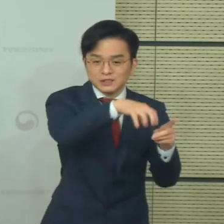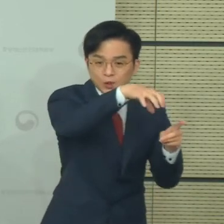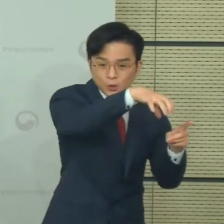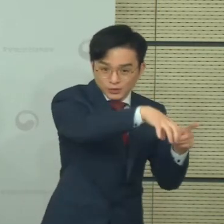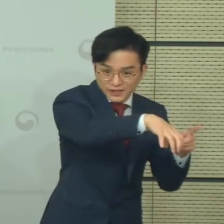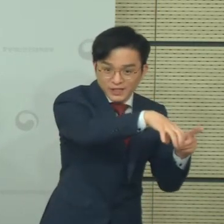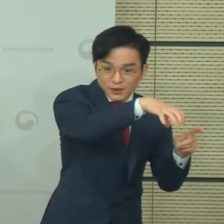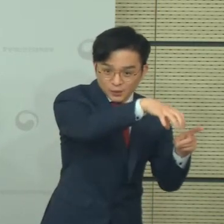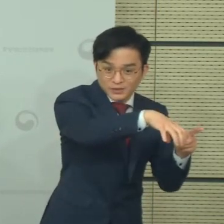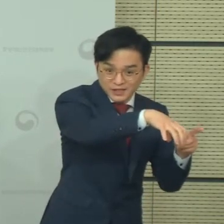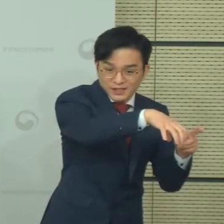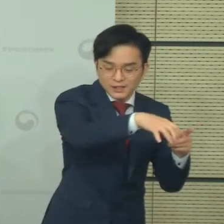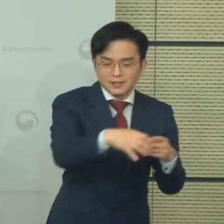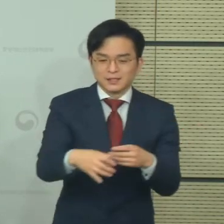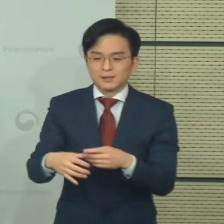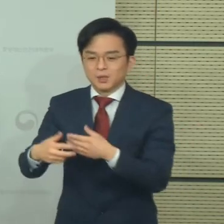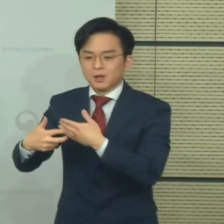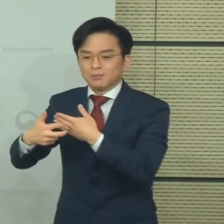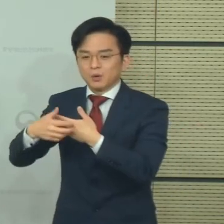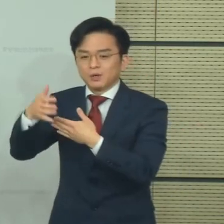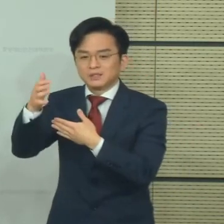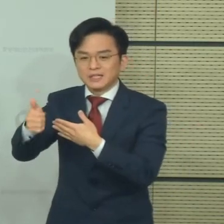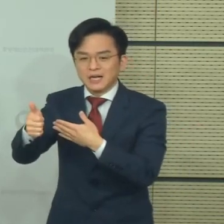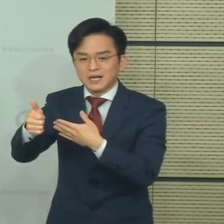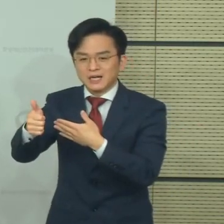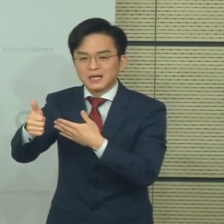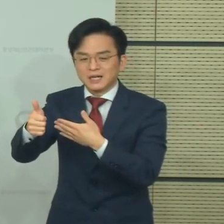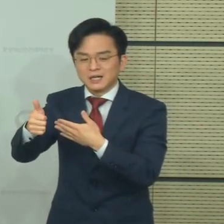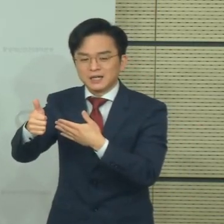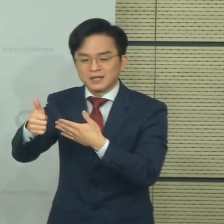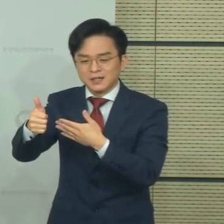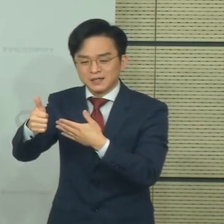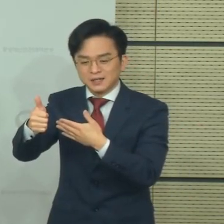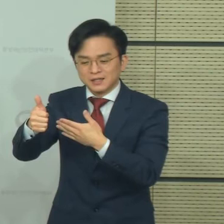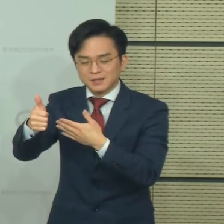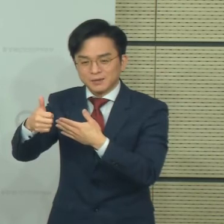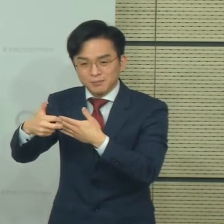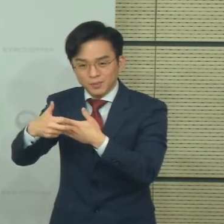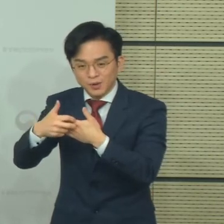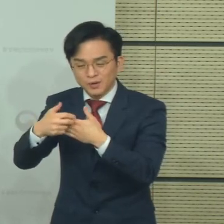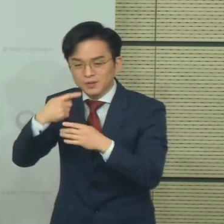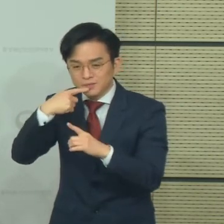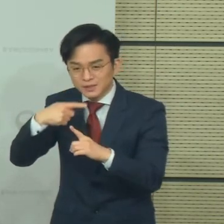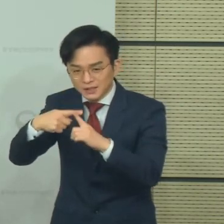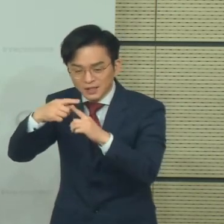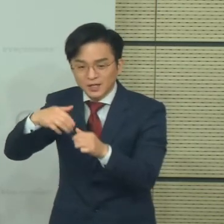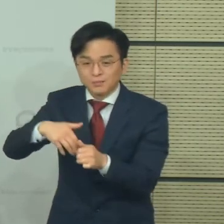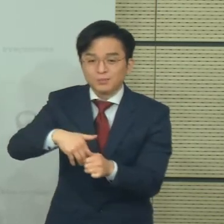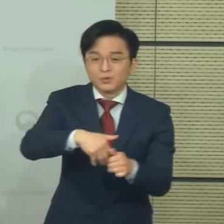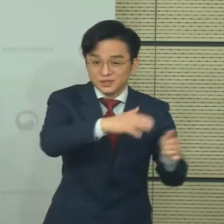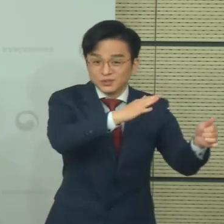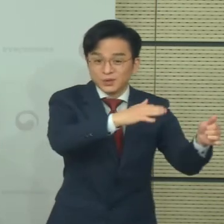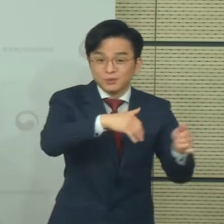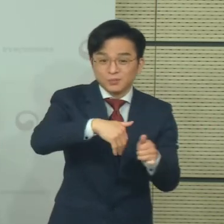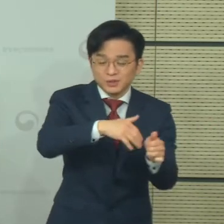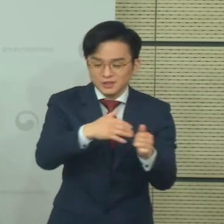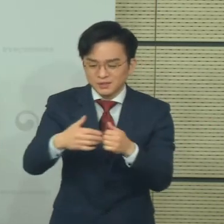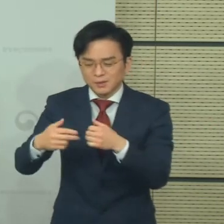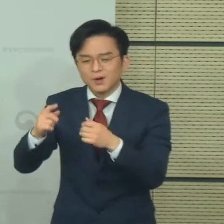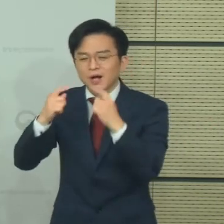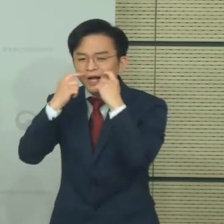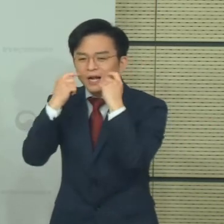있는 병원장들과 보상 관련 논의를 했다고 들었습니다. 생활치료센터 입소 환자 1인당 얼마의